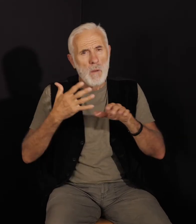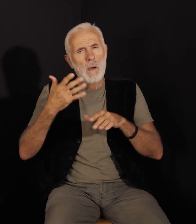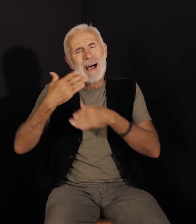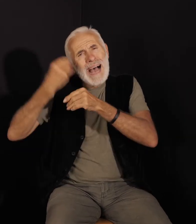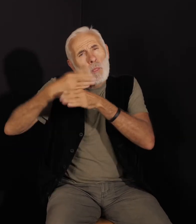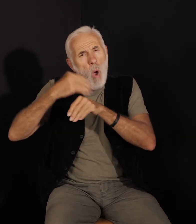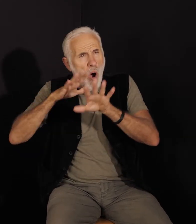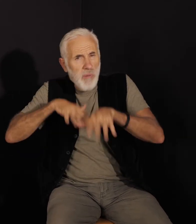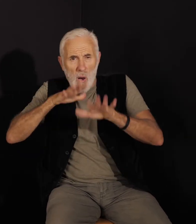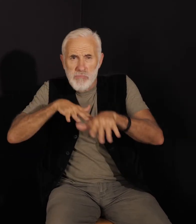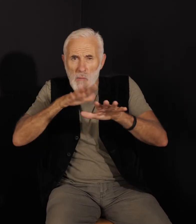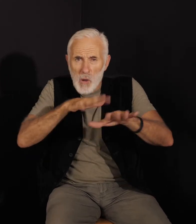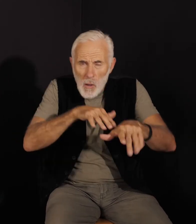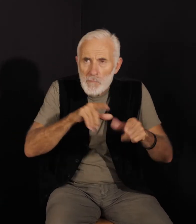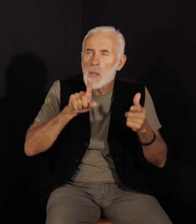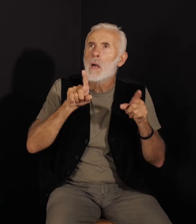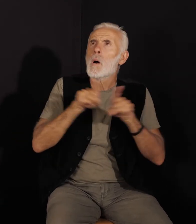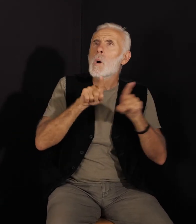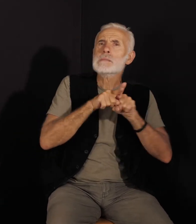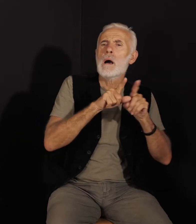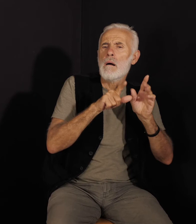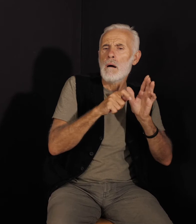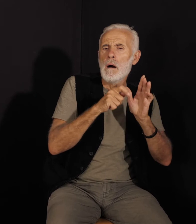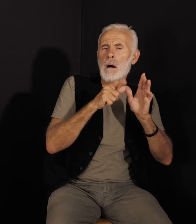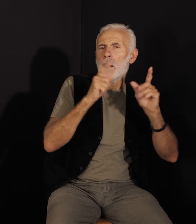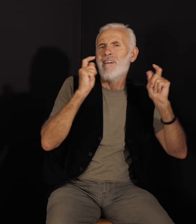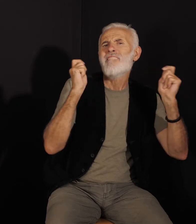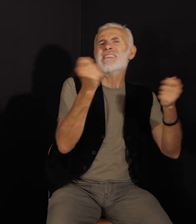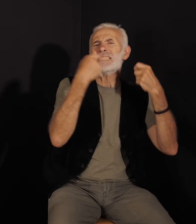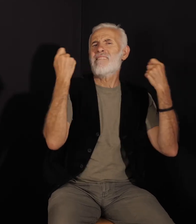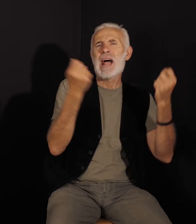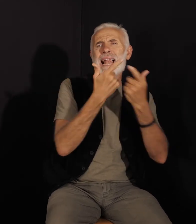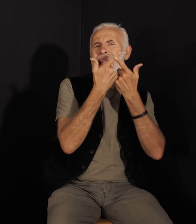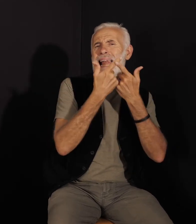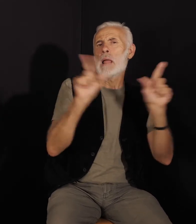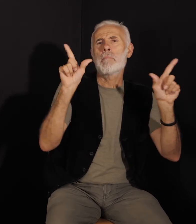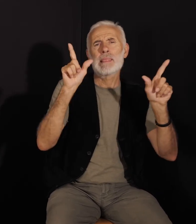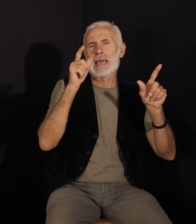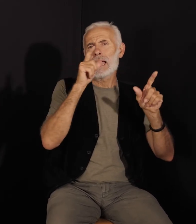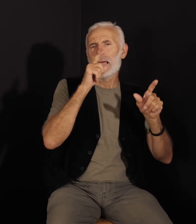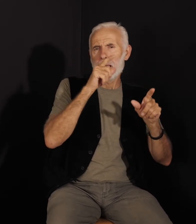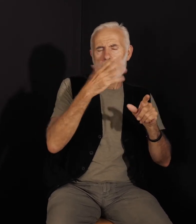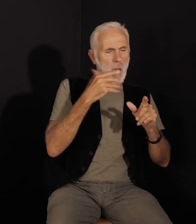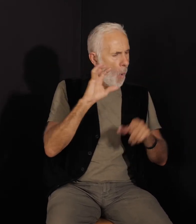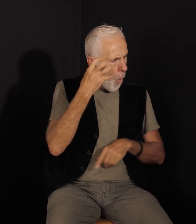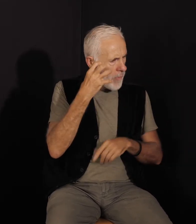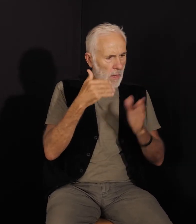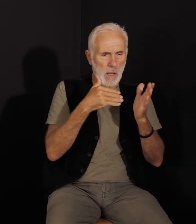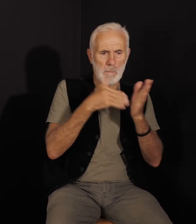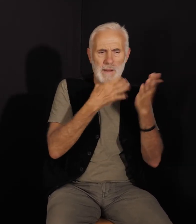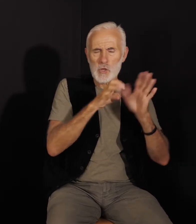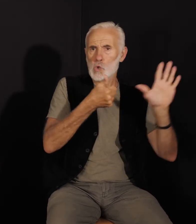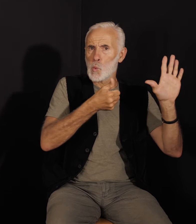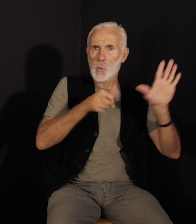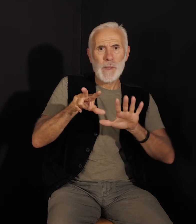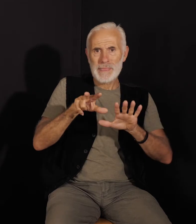ou aussi quand il y avait ce festival de la liberté et de la vie au Lincoln Park au mois d'août 68. Ils étaient tous les deux